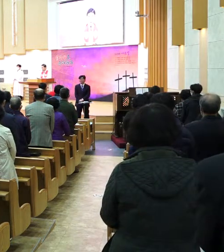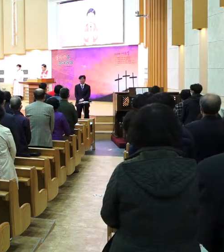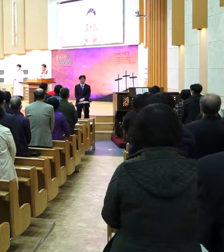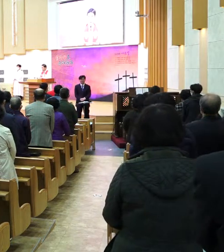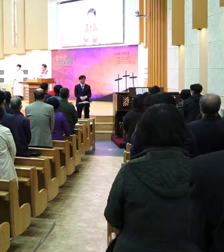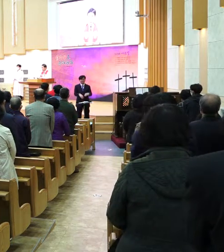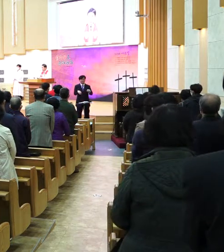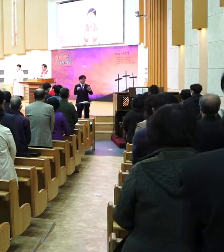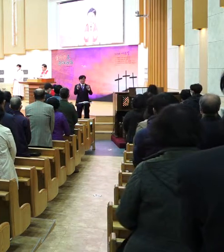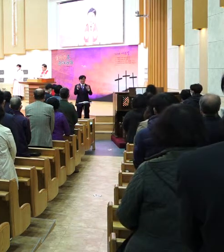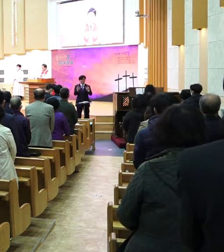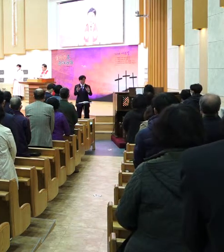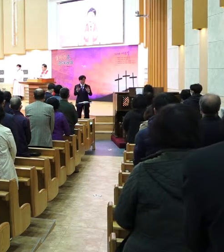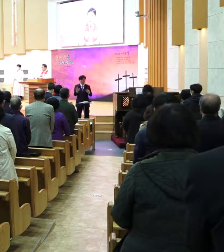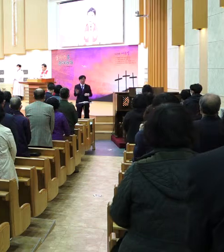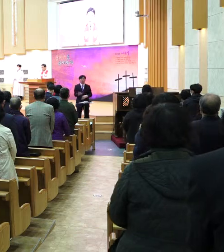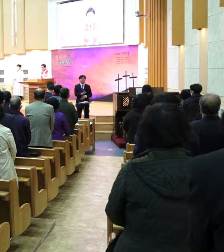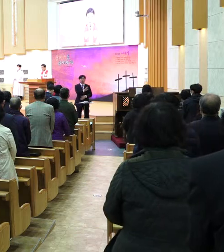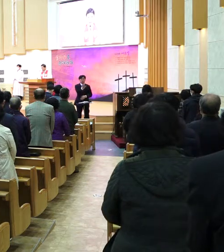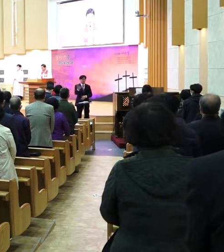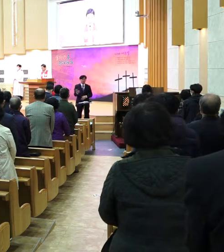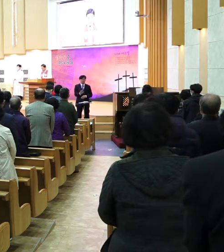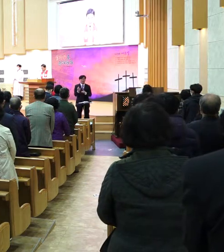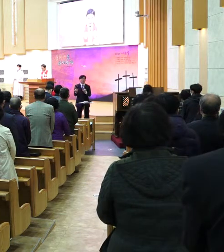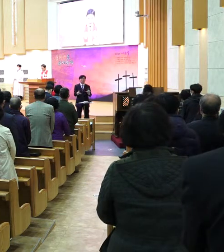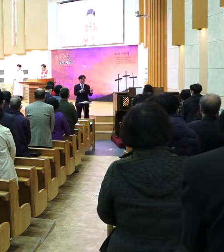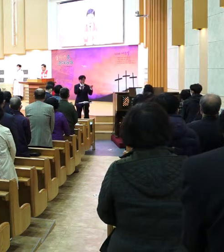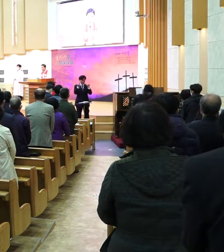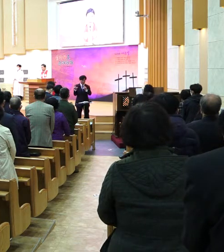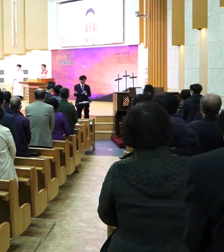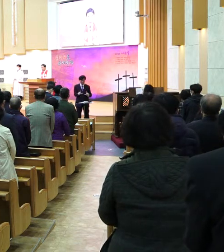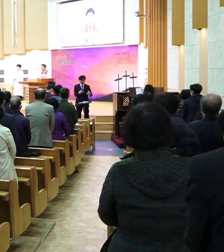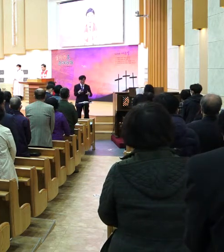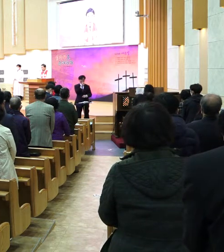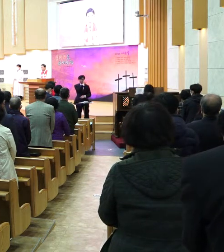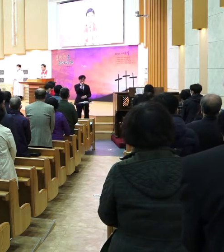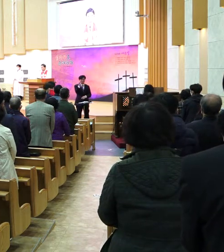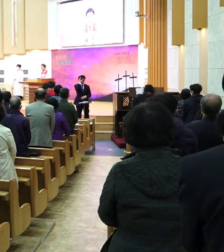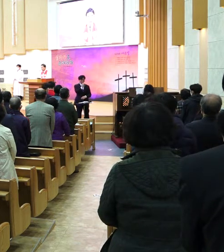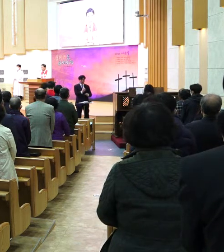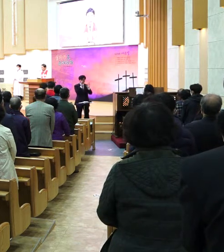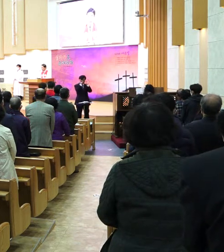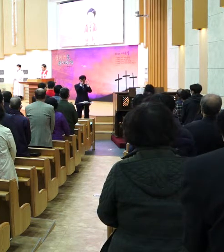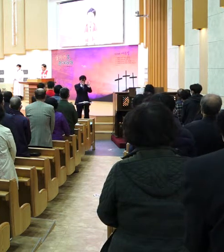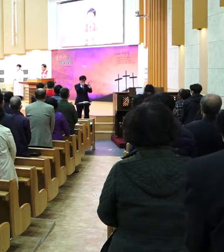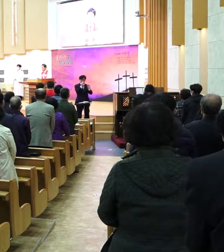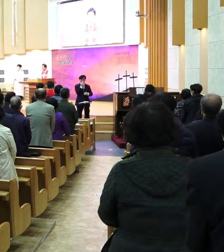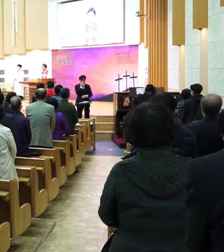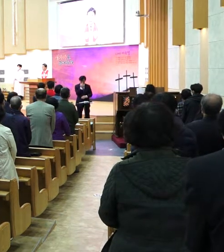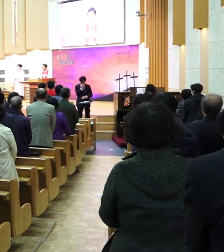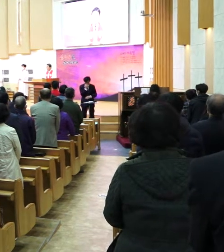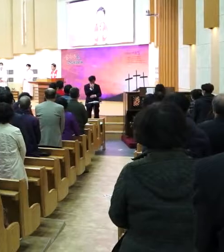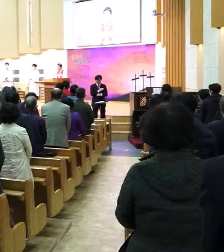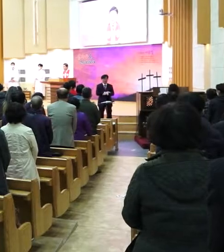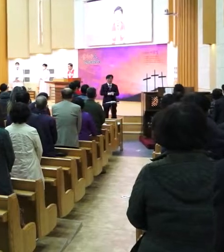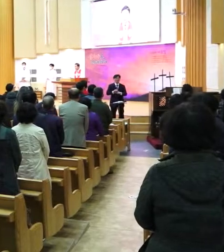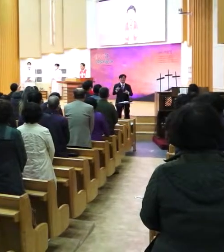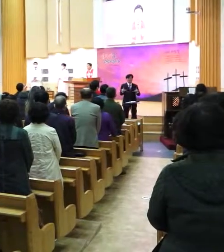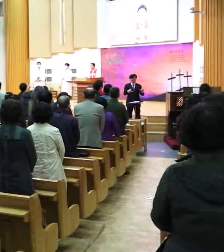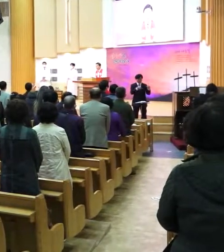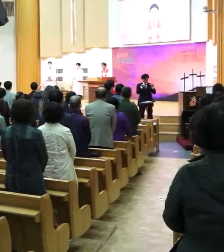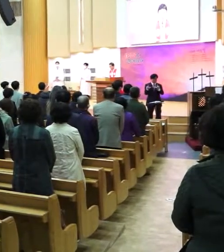이제 여러분의 삶이 더 진지하게 십자가를 따라가는 삶이 되기를 원하고, 그 시작이 가능하다면 내일